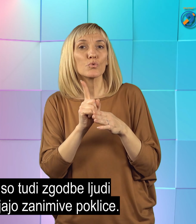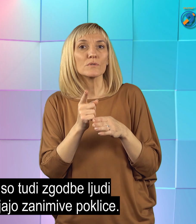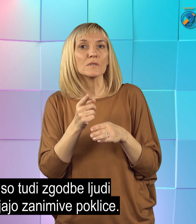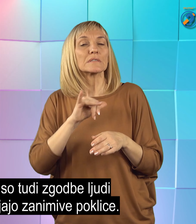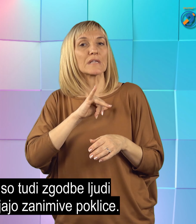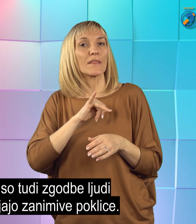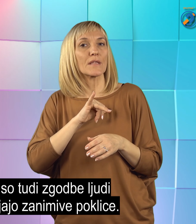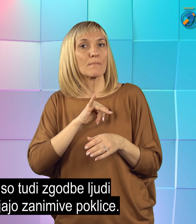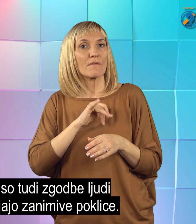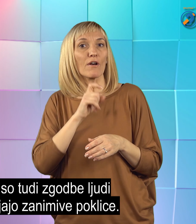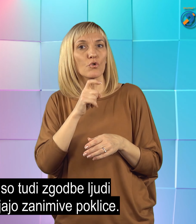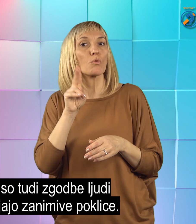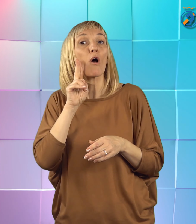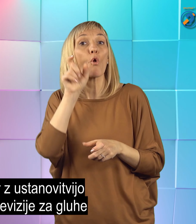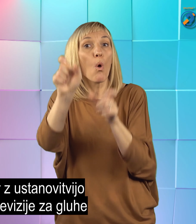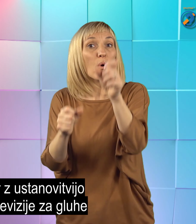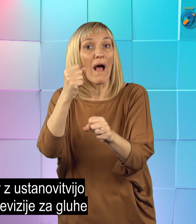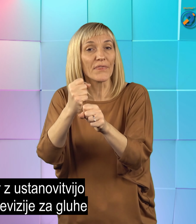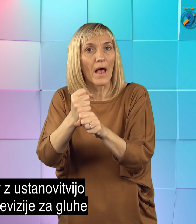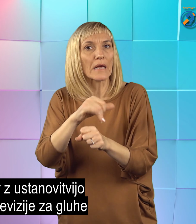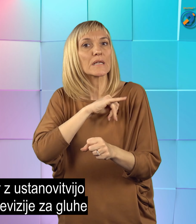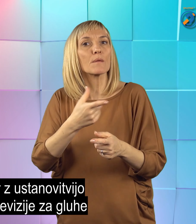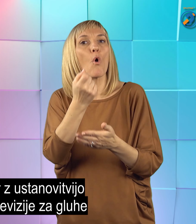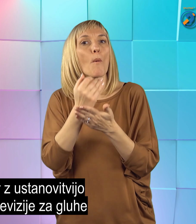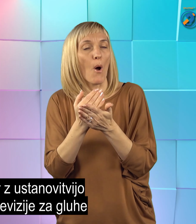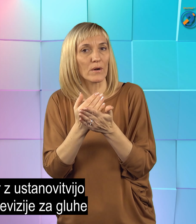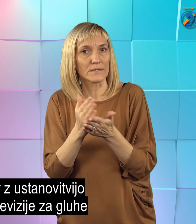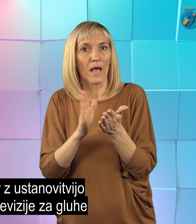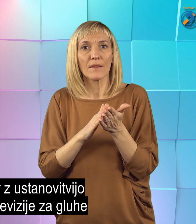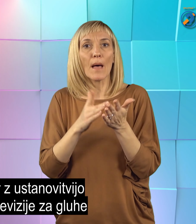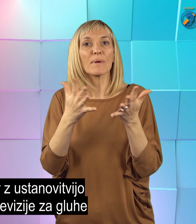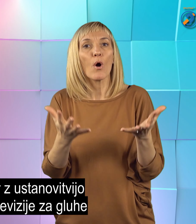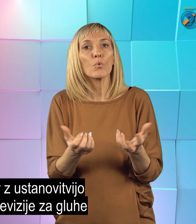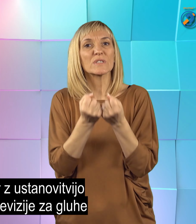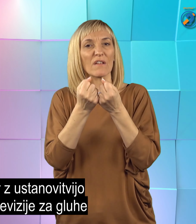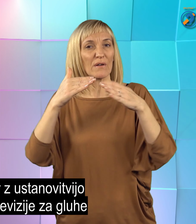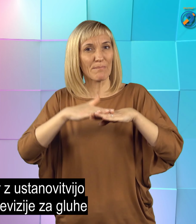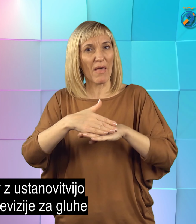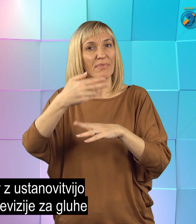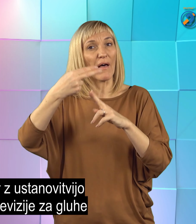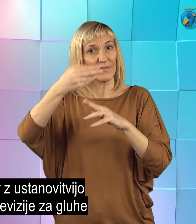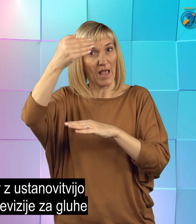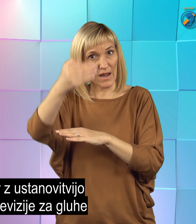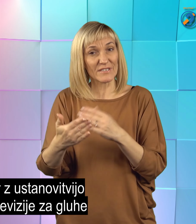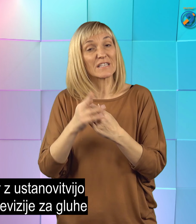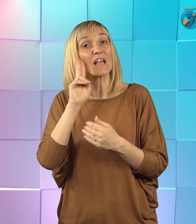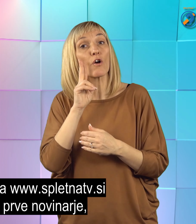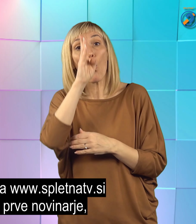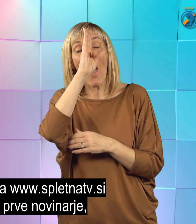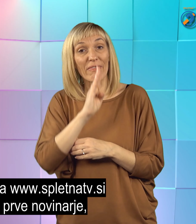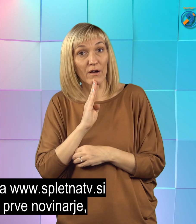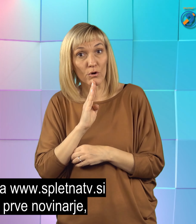upravljajo zanimive poklice. Naprimer, z ustanovitvijo spletne televizije za gluhe in naglušne na